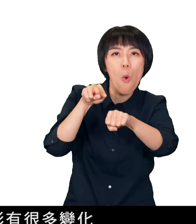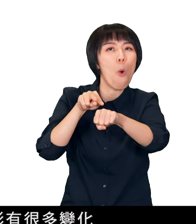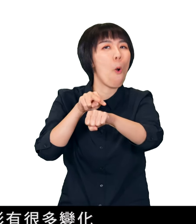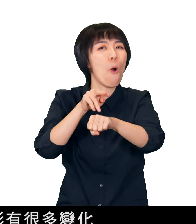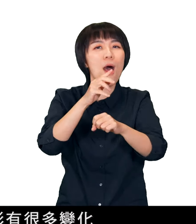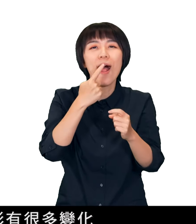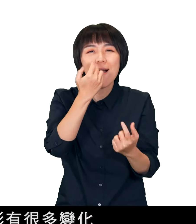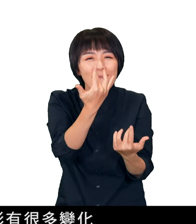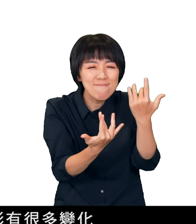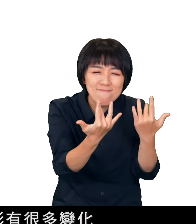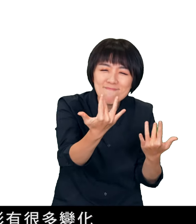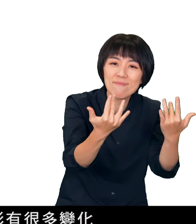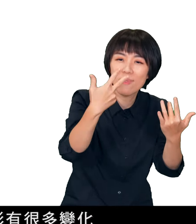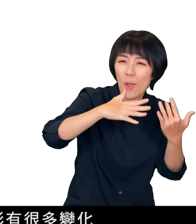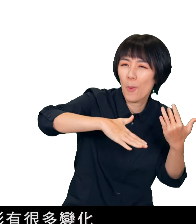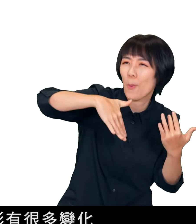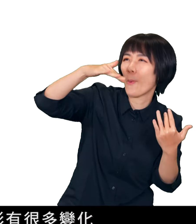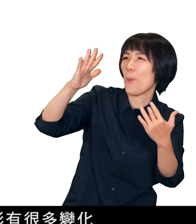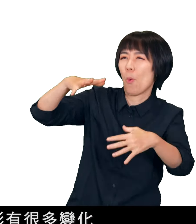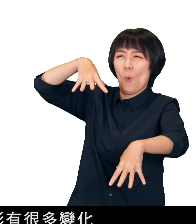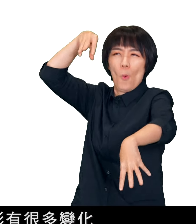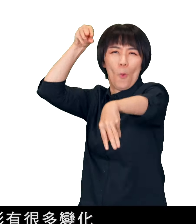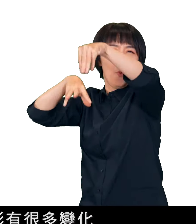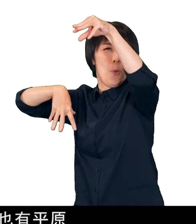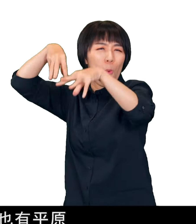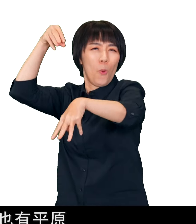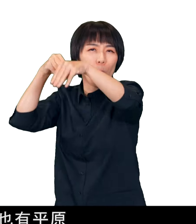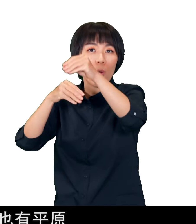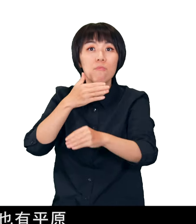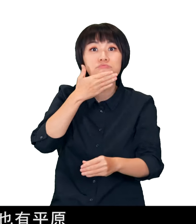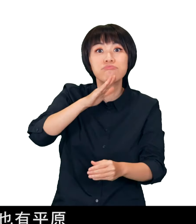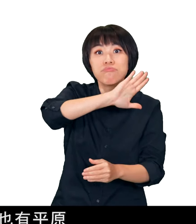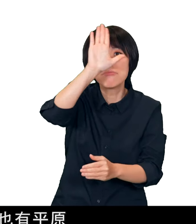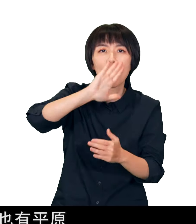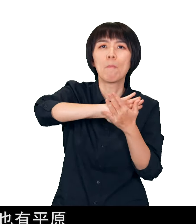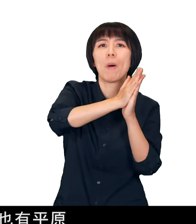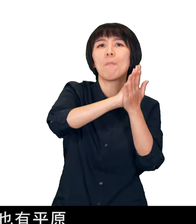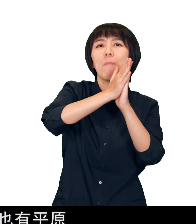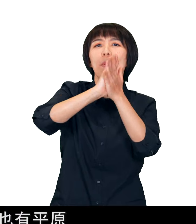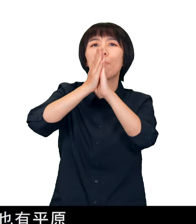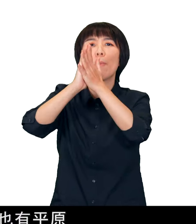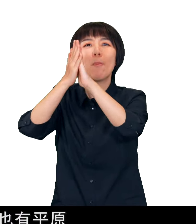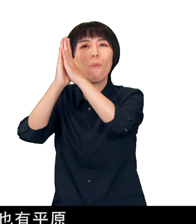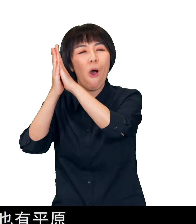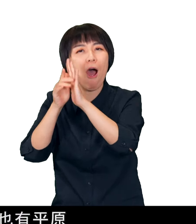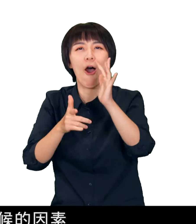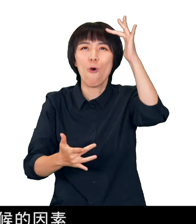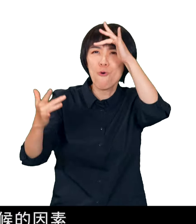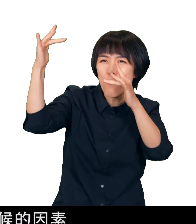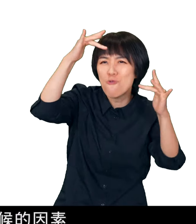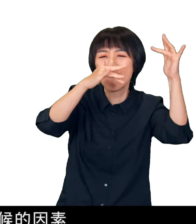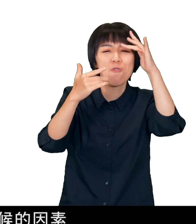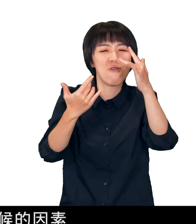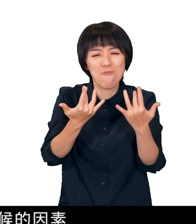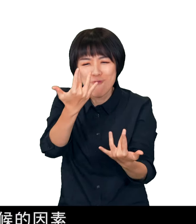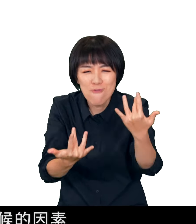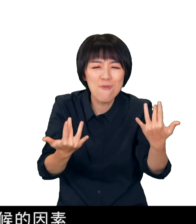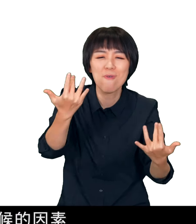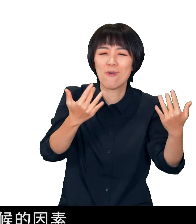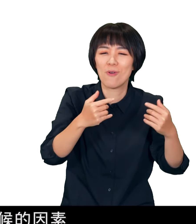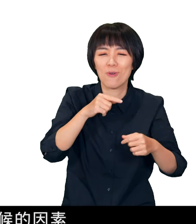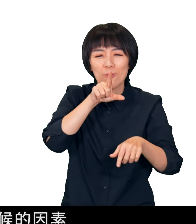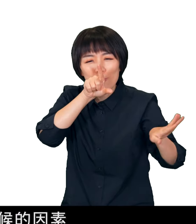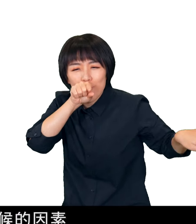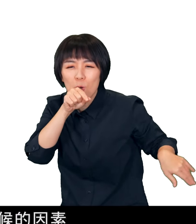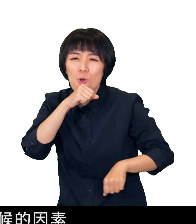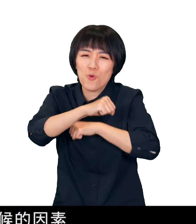台湾的地形有很多变化，有高山，也有平原，加上气候的因